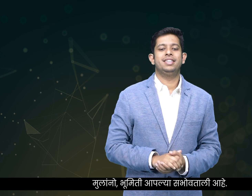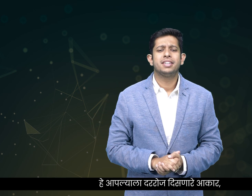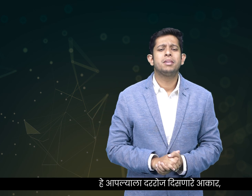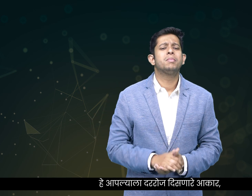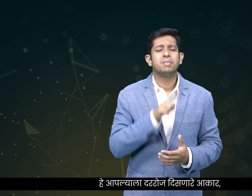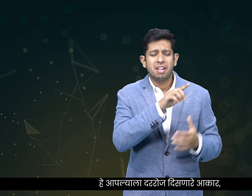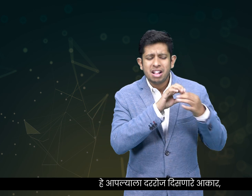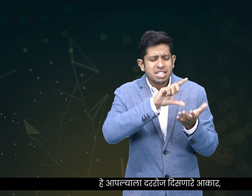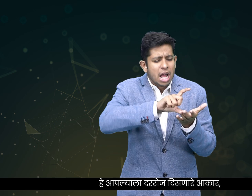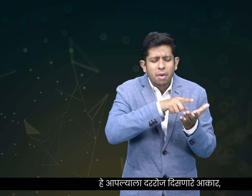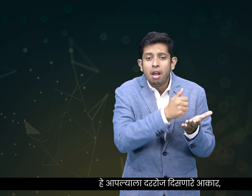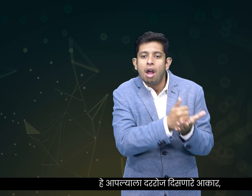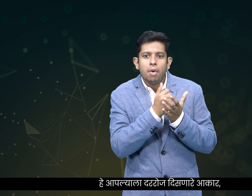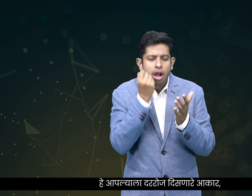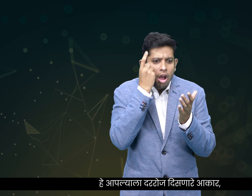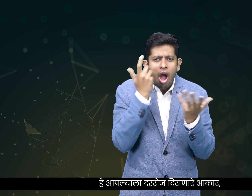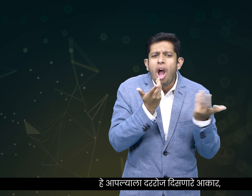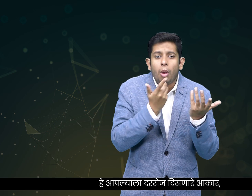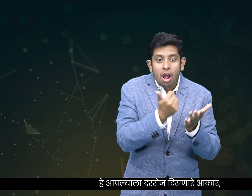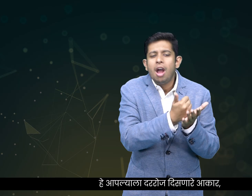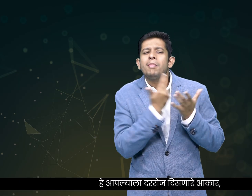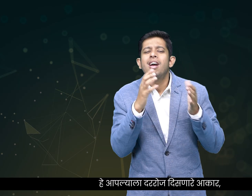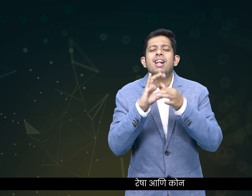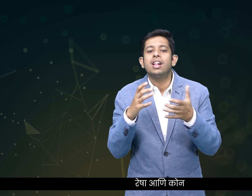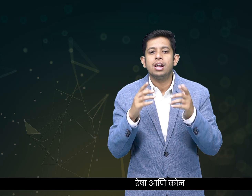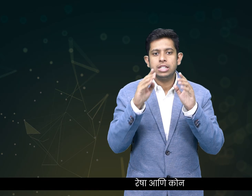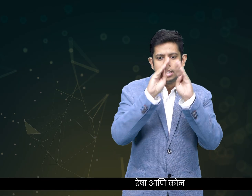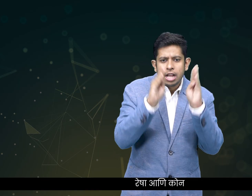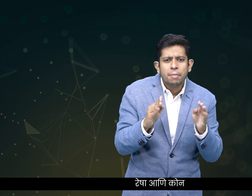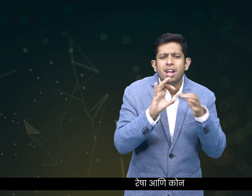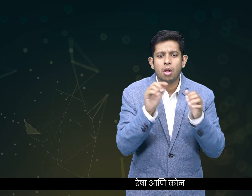हे आपल्याला दररोज दिसणारे आकार, रेषा आणि कोन